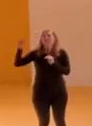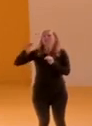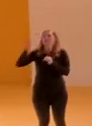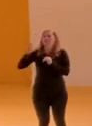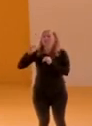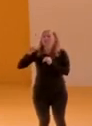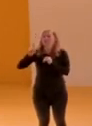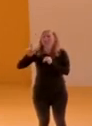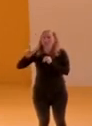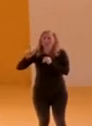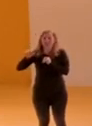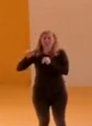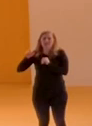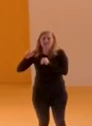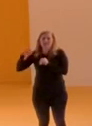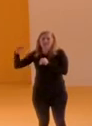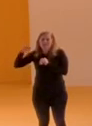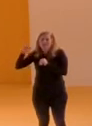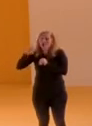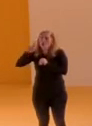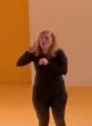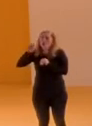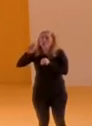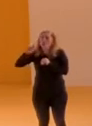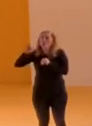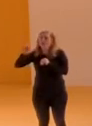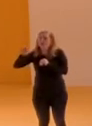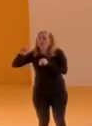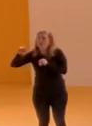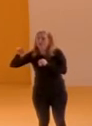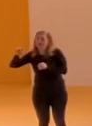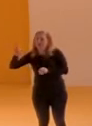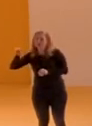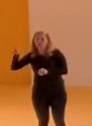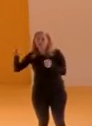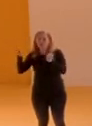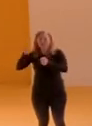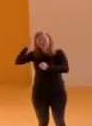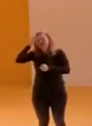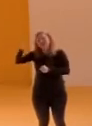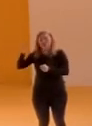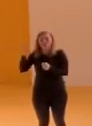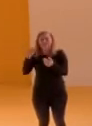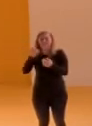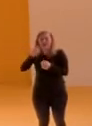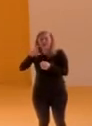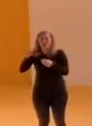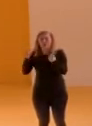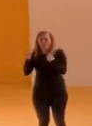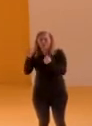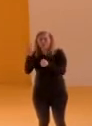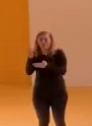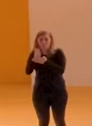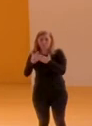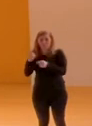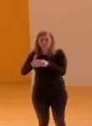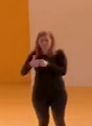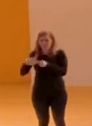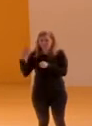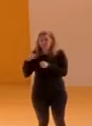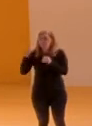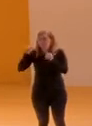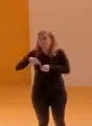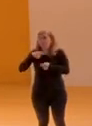Robert Lucas jeden z najważniejszych makroekonomistów drugiej połowy wieku XX też myślę że można